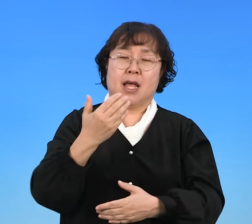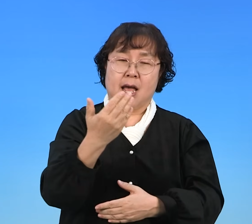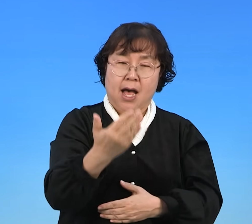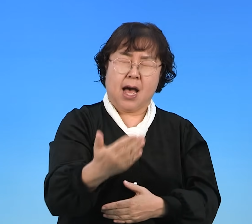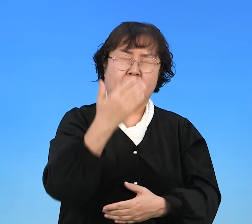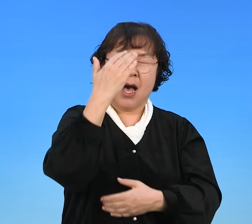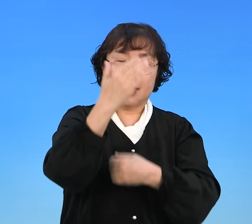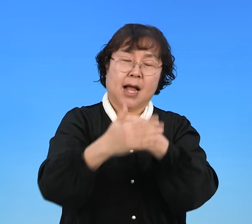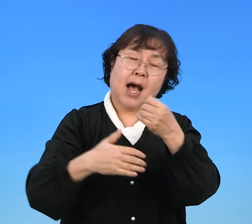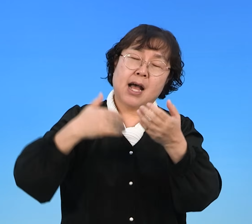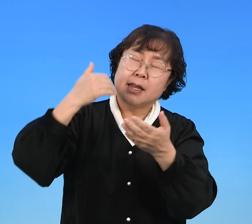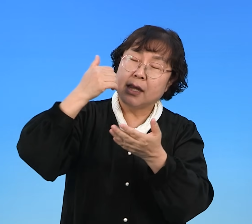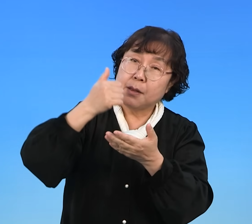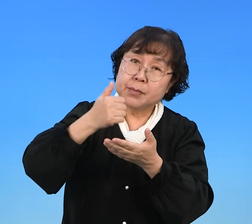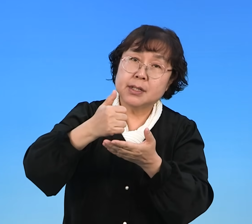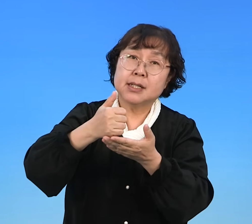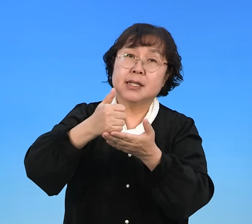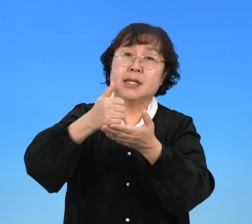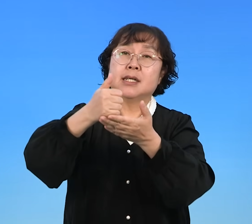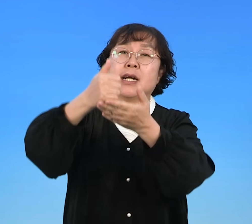내 하나님은